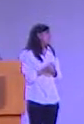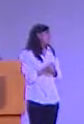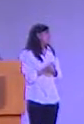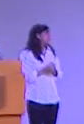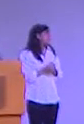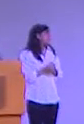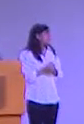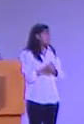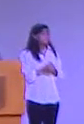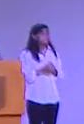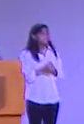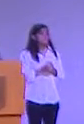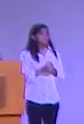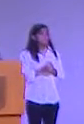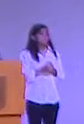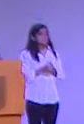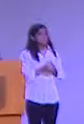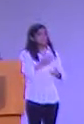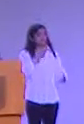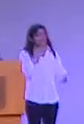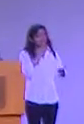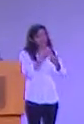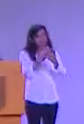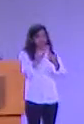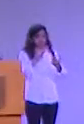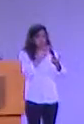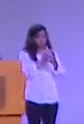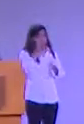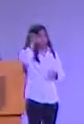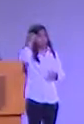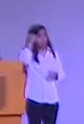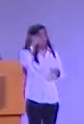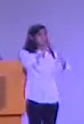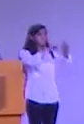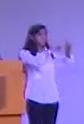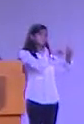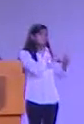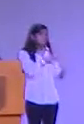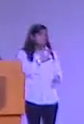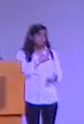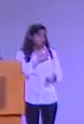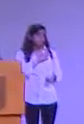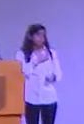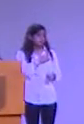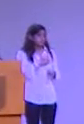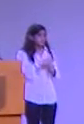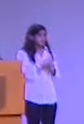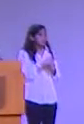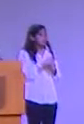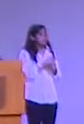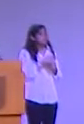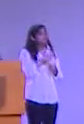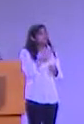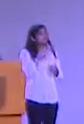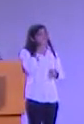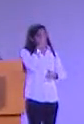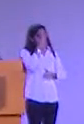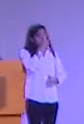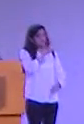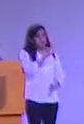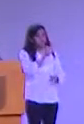Asimismo, agradecemos a los profesores de las diferentes universidades que desde una actitud de respeto hacia el trabajo